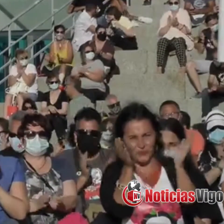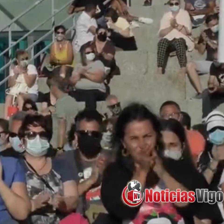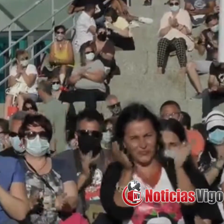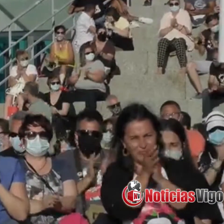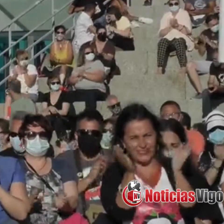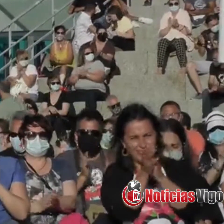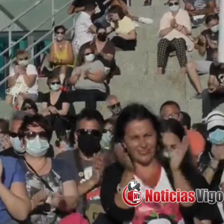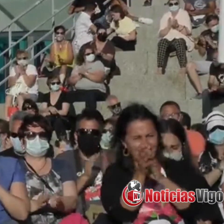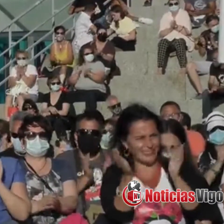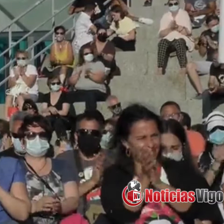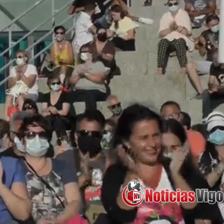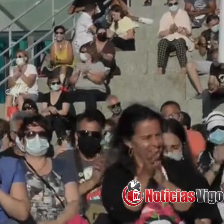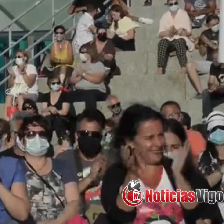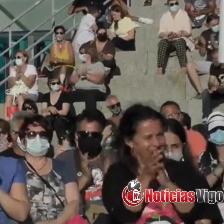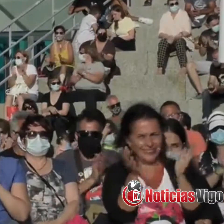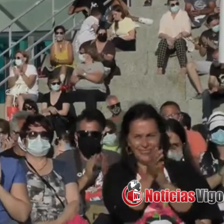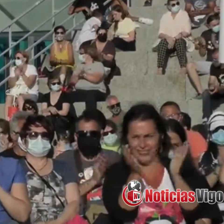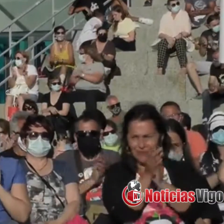E a receita,